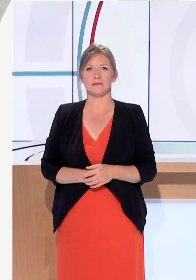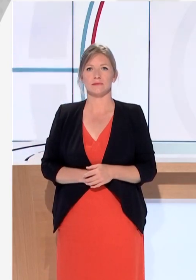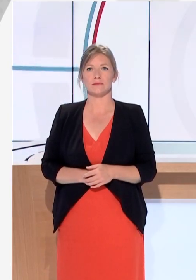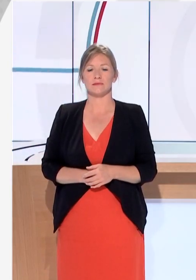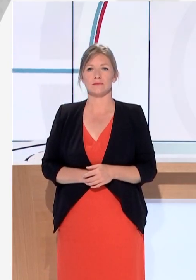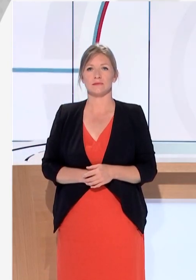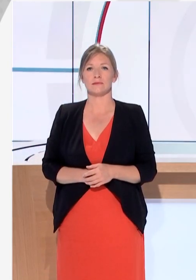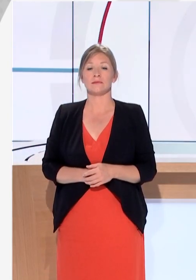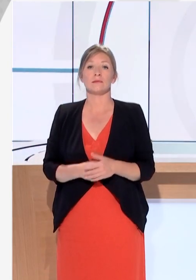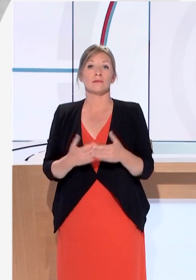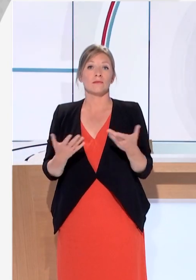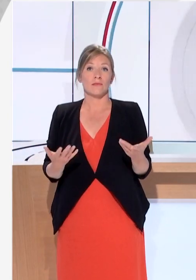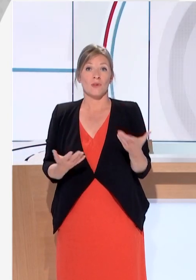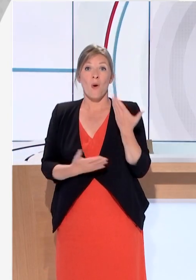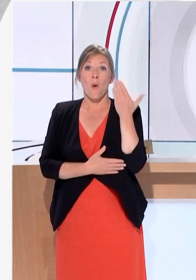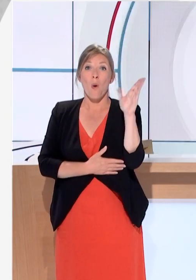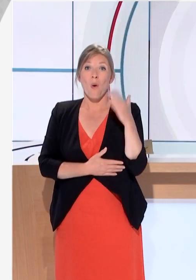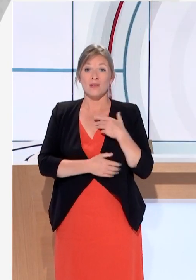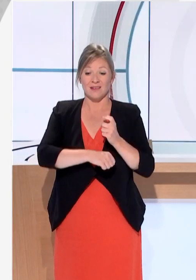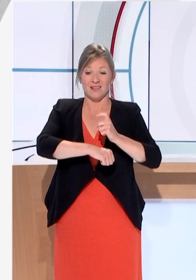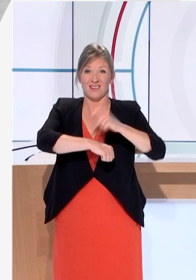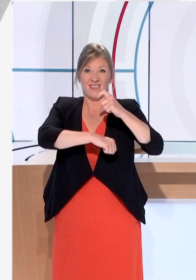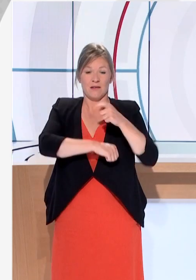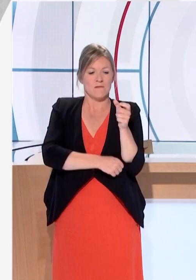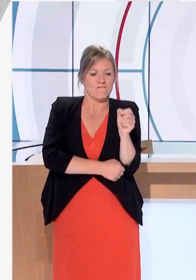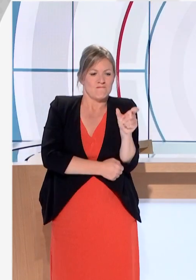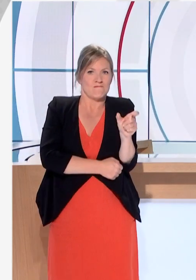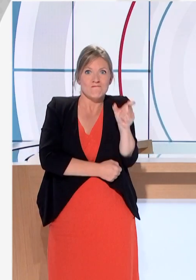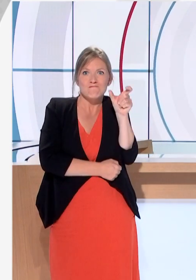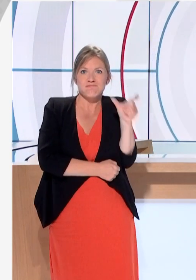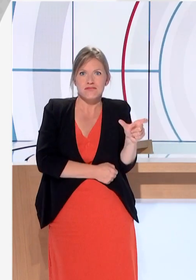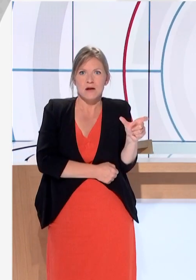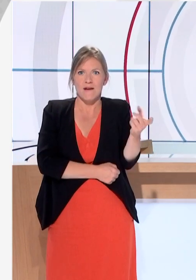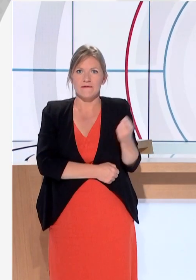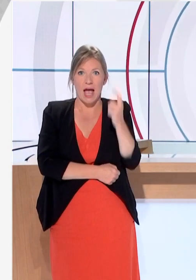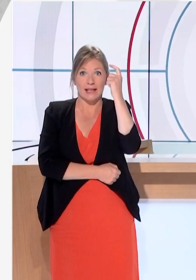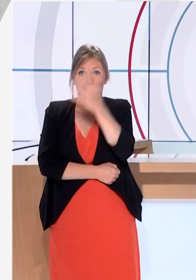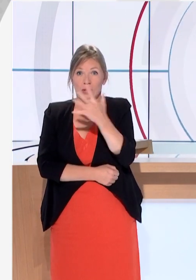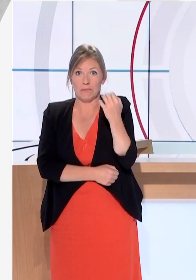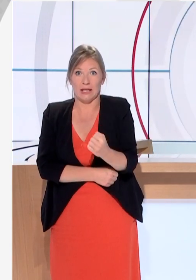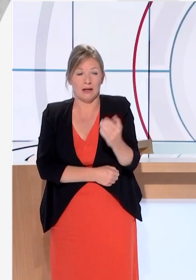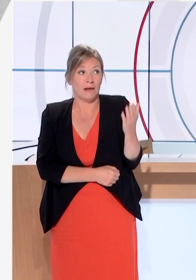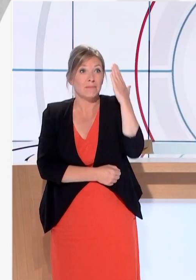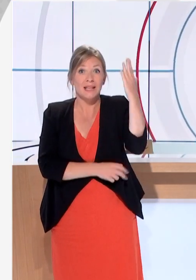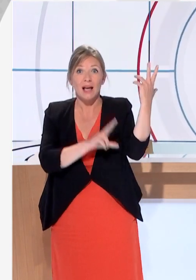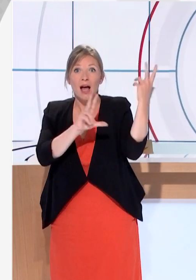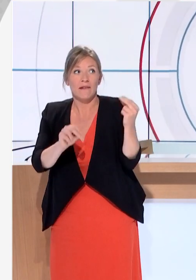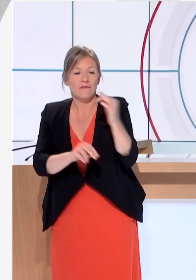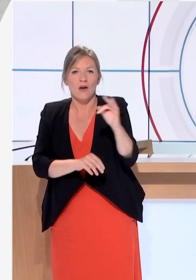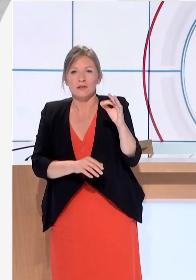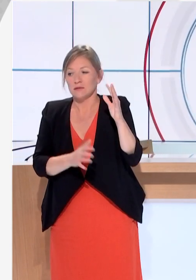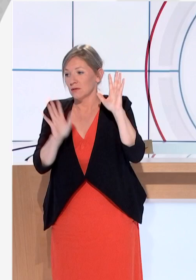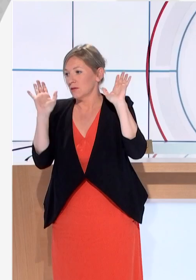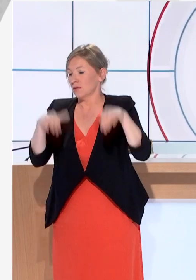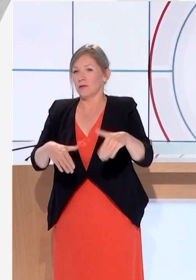Sans compter qu'il y a un autre frelon des États-Unis, le mandarina, qui est encore plus gros que celui-ci. Et alors si celui-ci arrive, c'est plus la peine, je mettrai